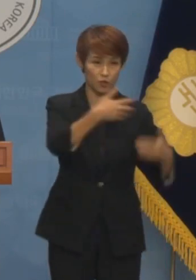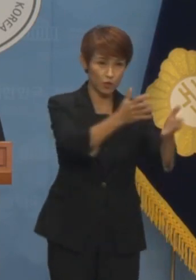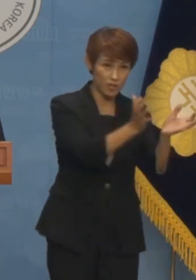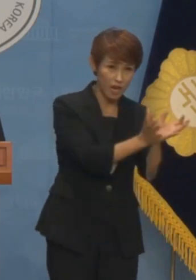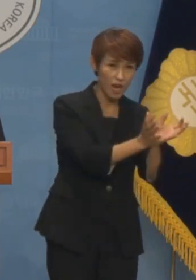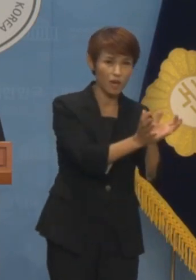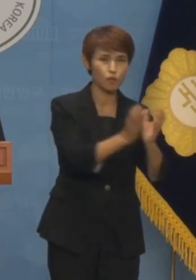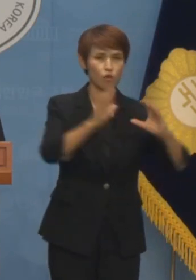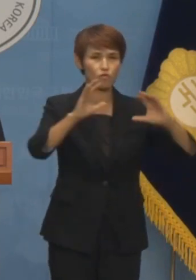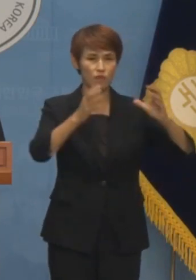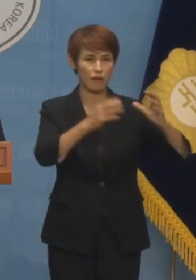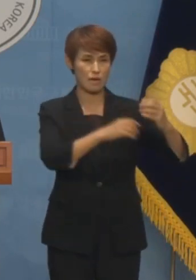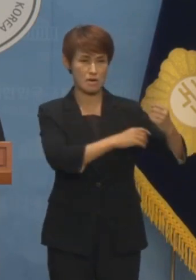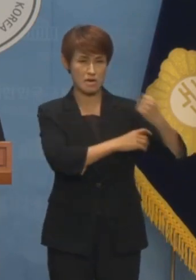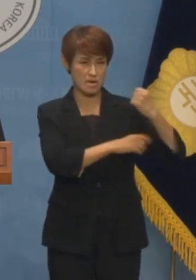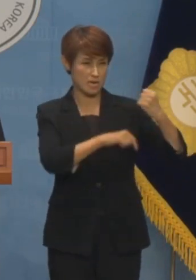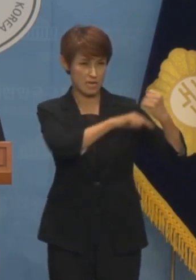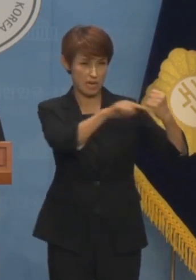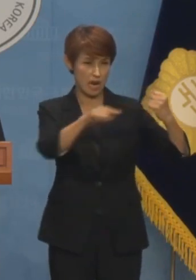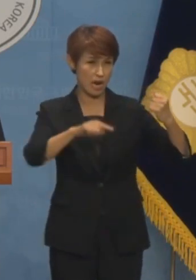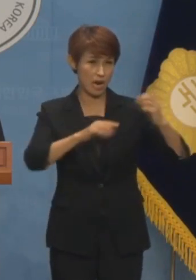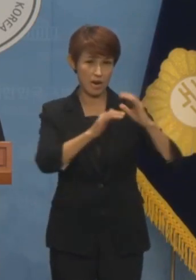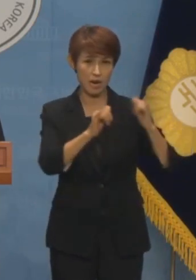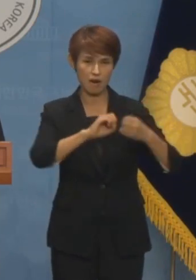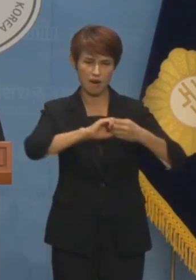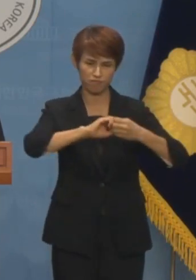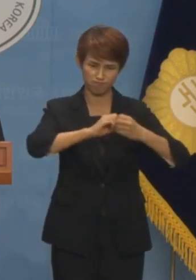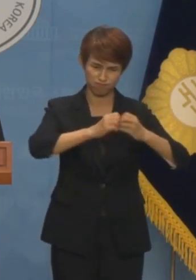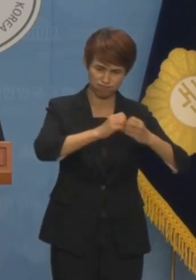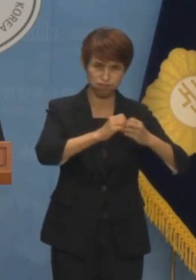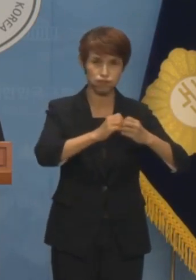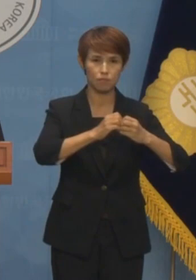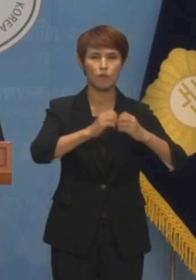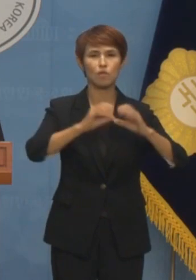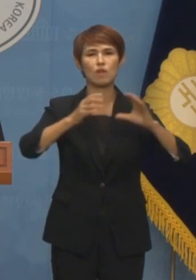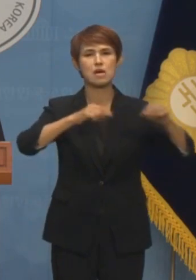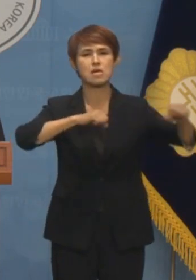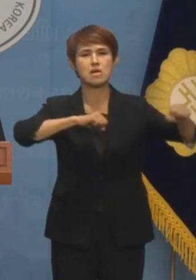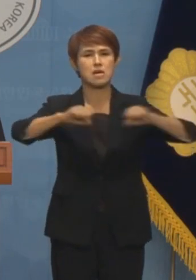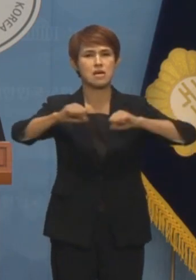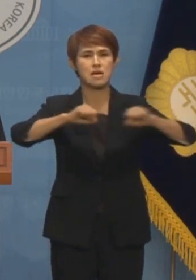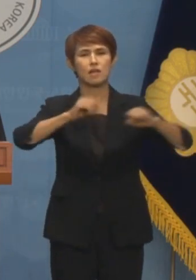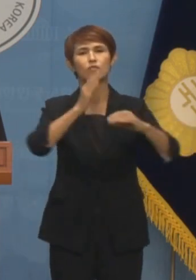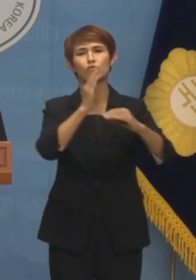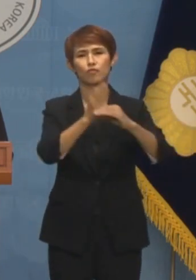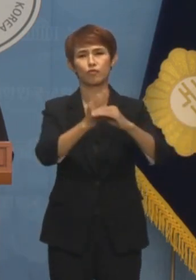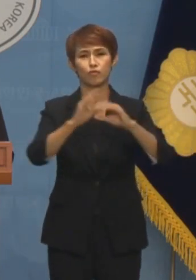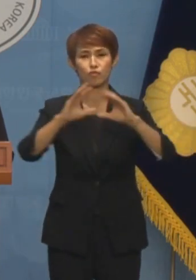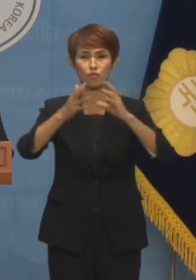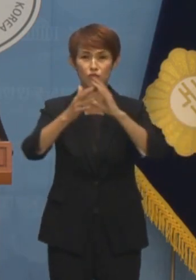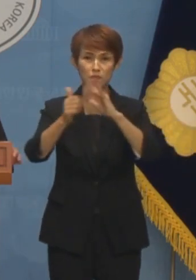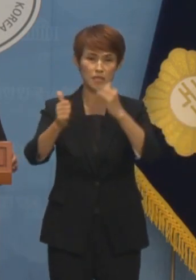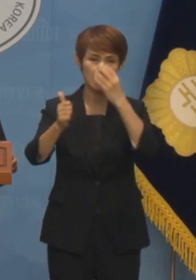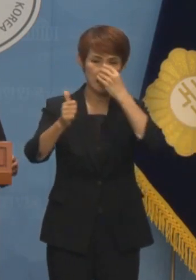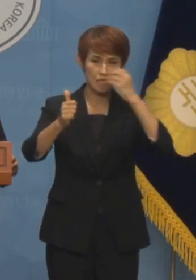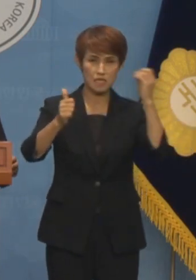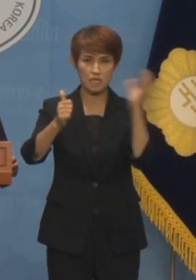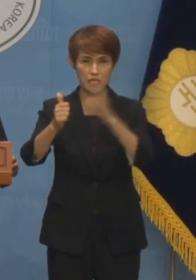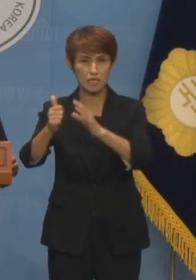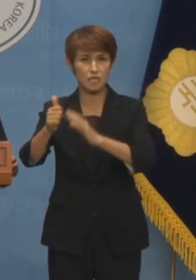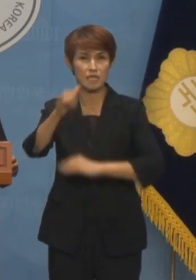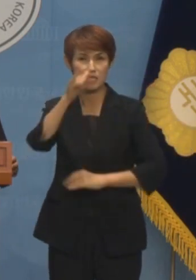국가전복 세력들은 마음대로 멋대로 국가를 농락하고 국민을 기만하는 참담한